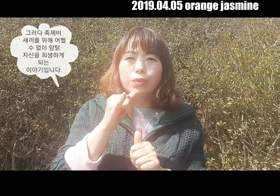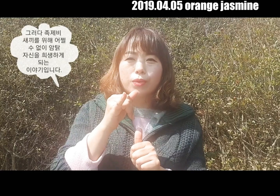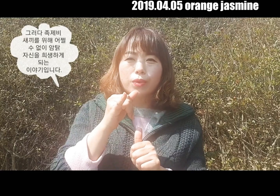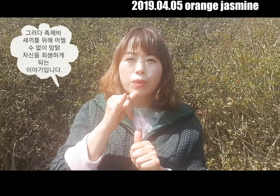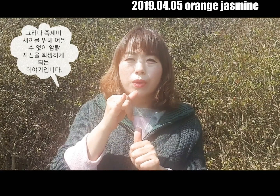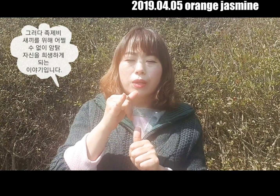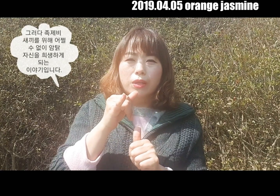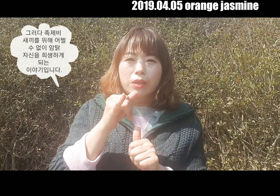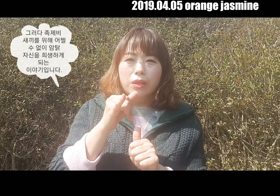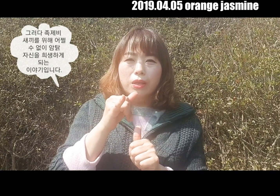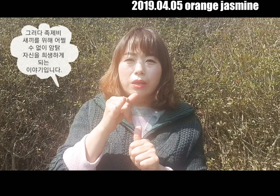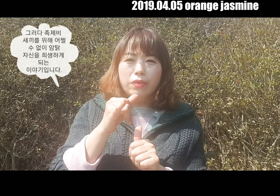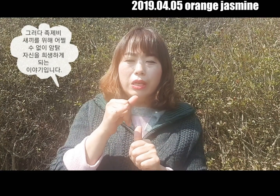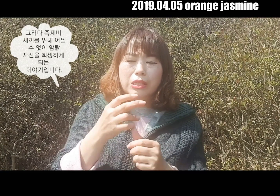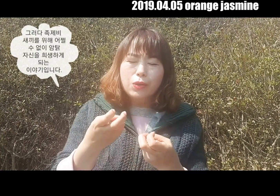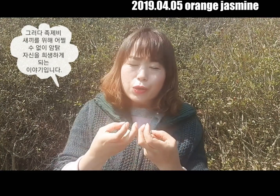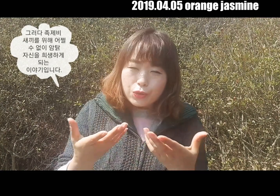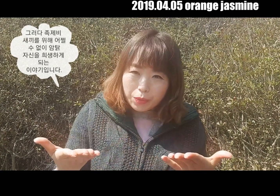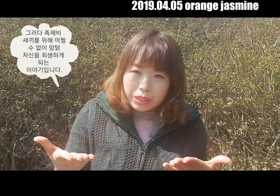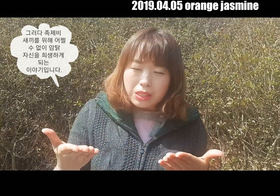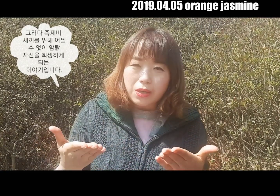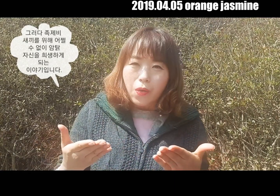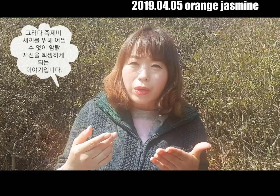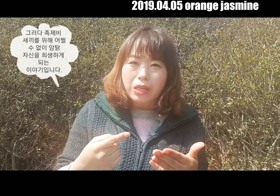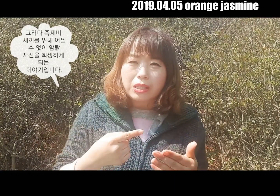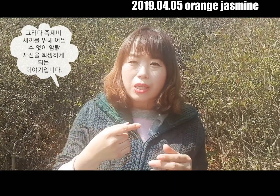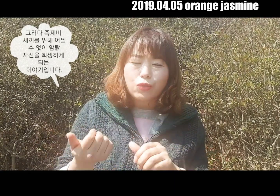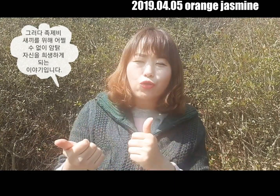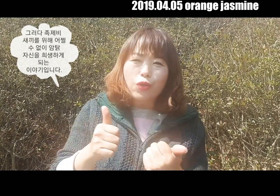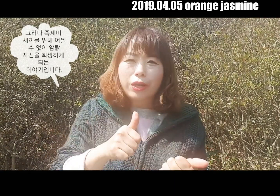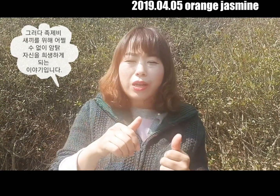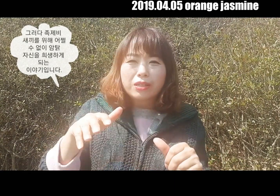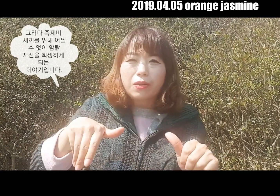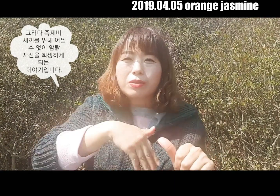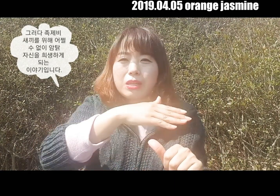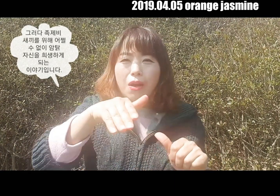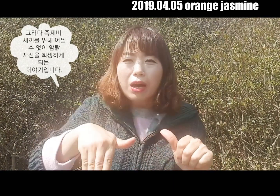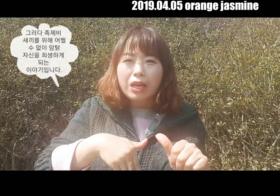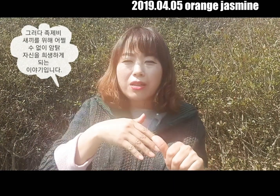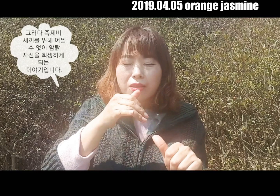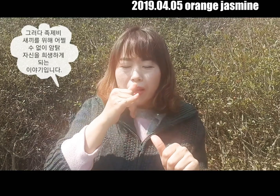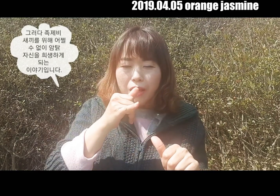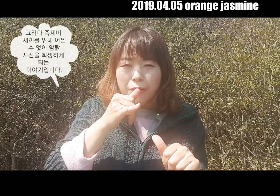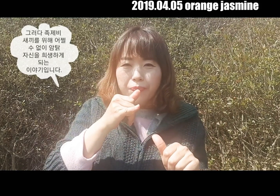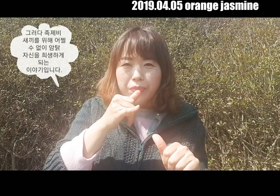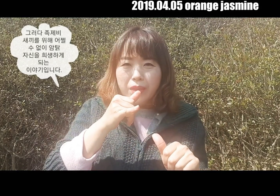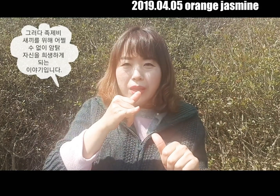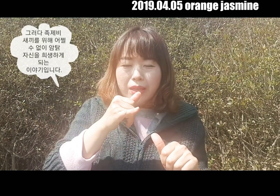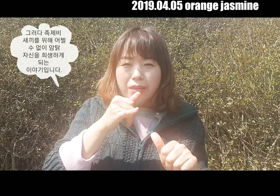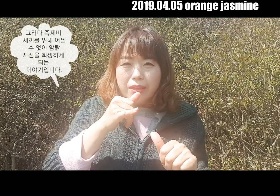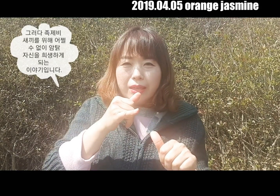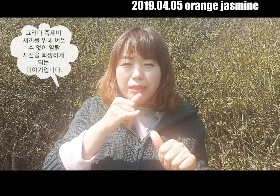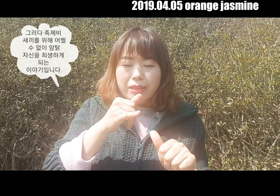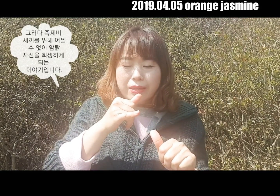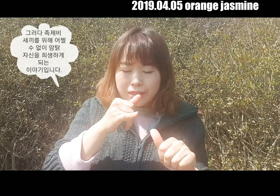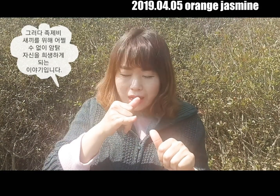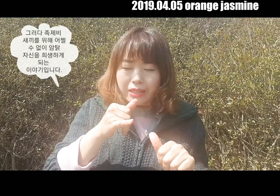키우고. 근데 이제 어쩔 수 없이 거기 이제 죽어야 되는 그런 상황이 있는데, 그냥